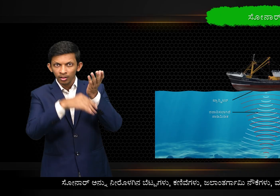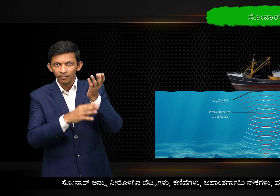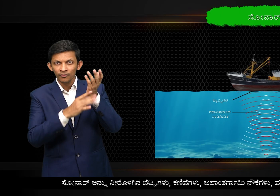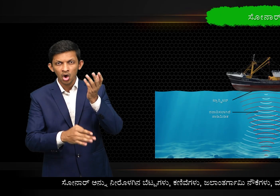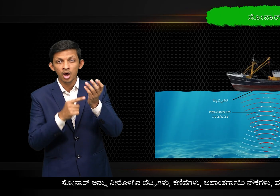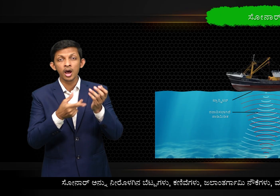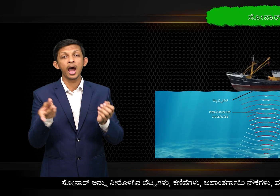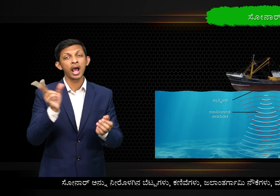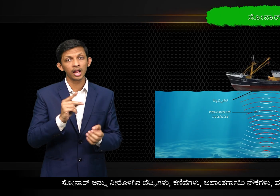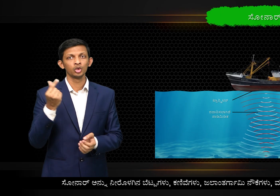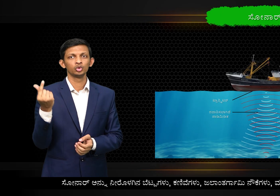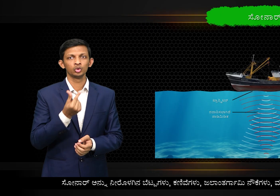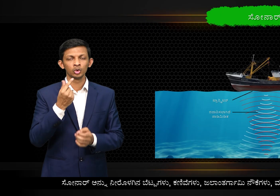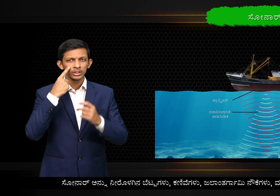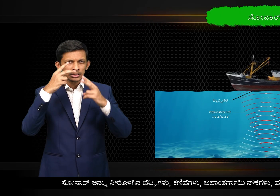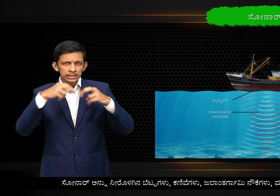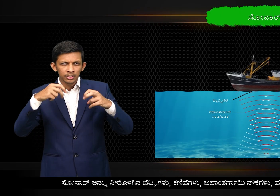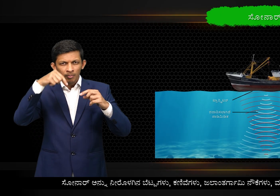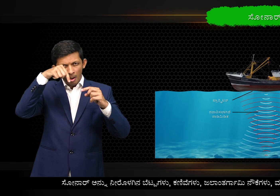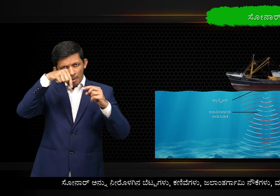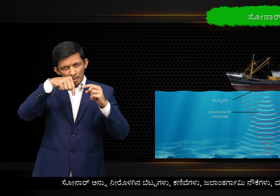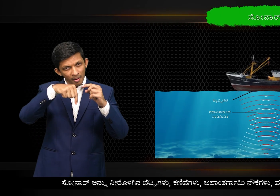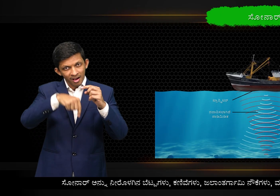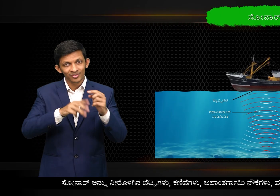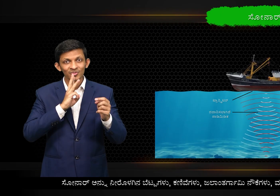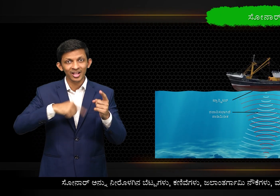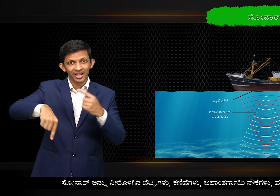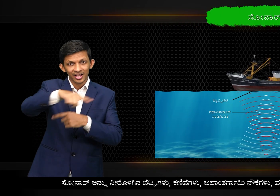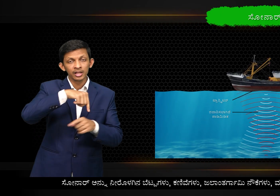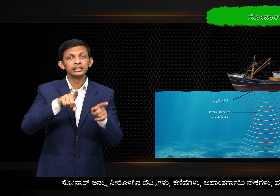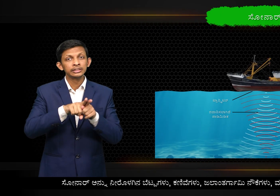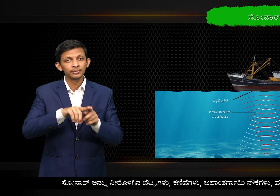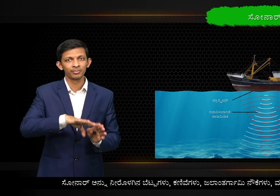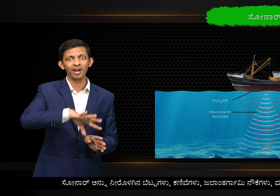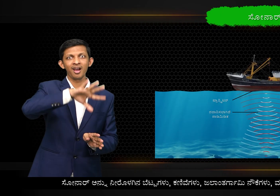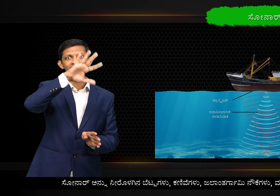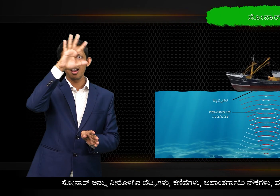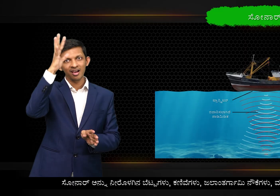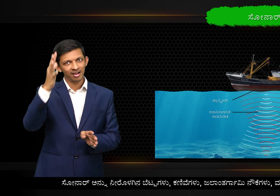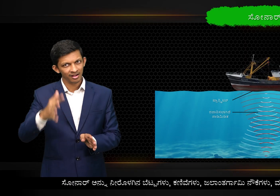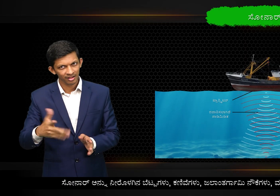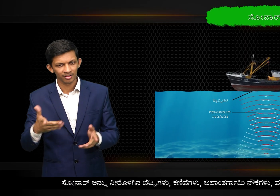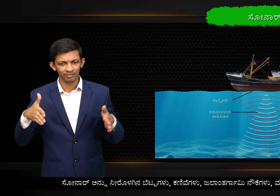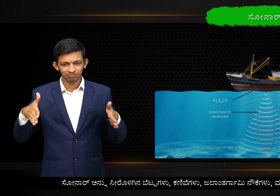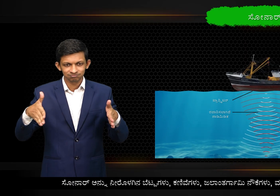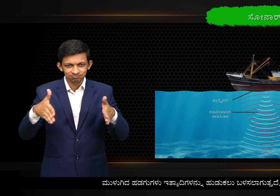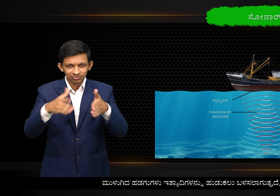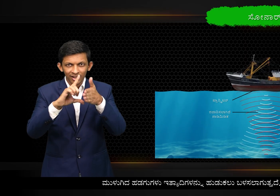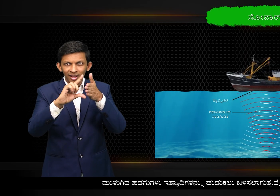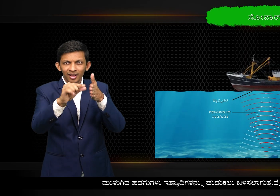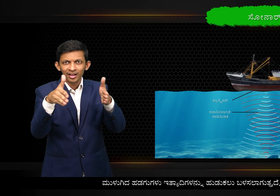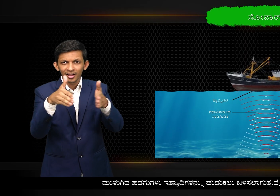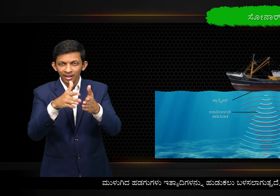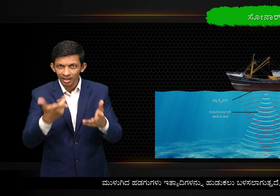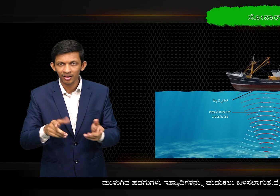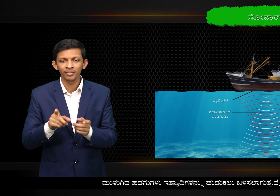ಸೋನಾರ್ ಅನ್ನು ನೀರೊಳಗಿನ ಬೆಟ್ಟಗಳು, ಕಣಿವೆಗಳು, ಜಲಾಂತರ್ಗಾಮಿ ನೌಕೆಗಳು, ಮಂಜುಗಡ್ಡೆಗಳು,